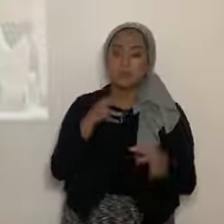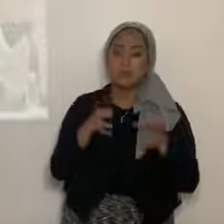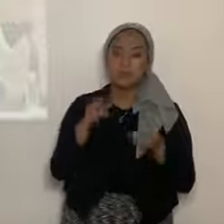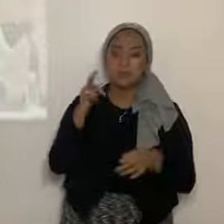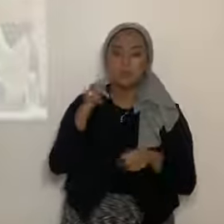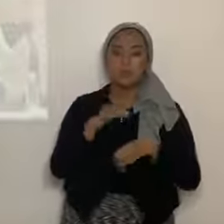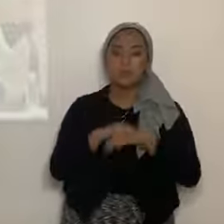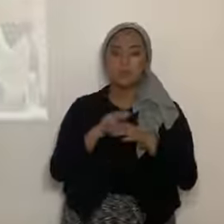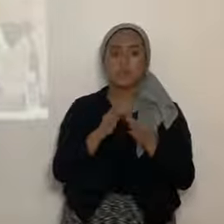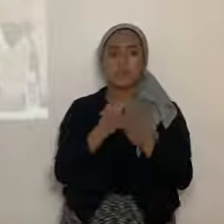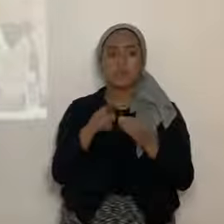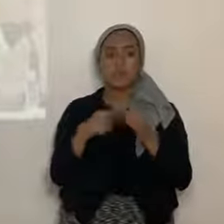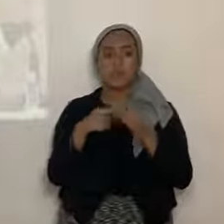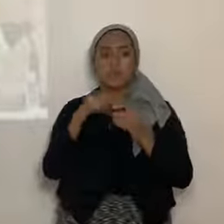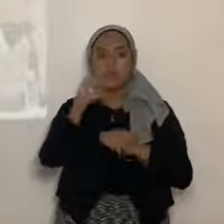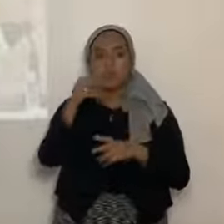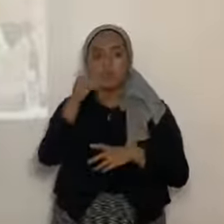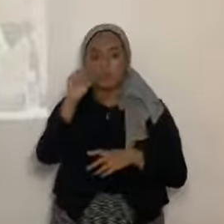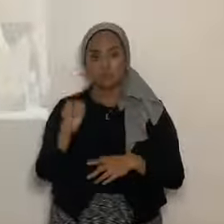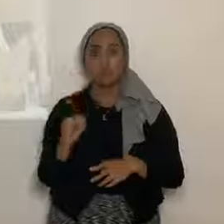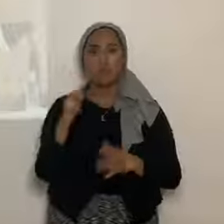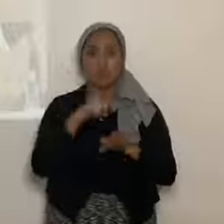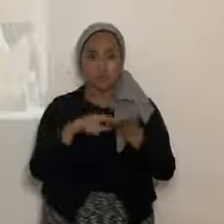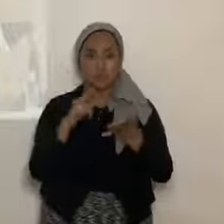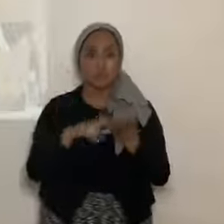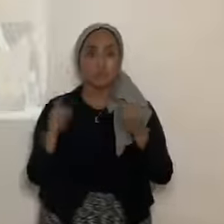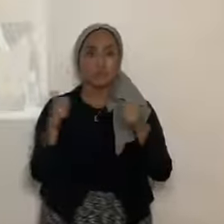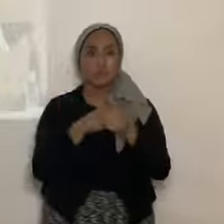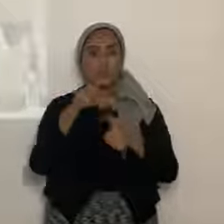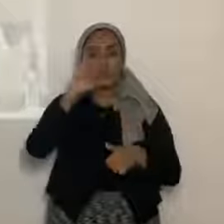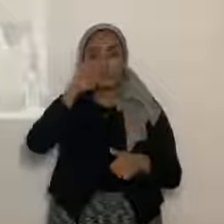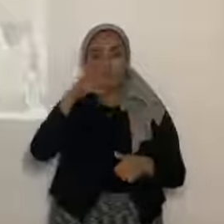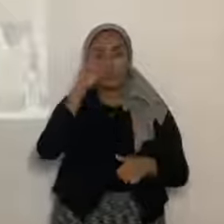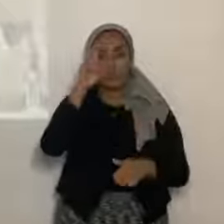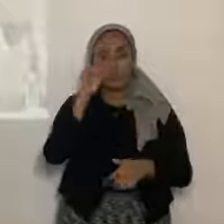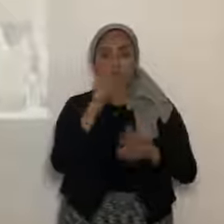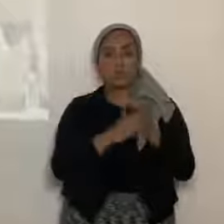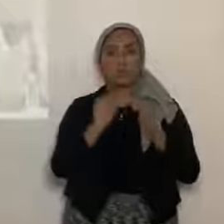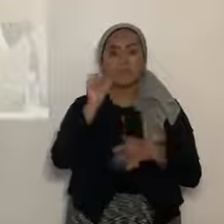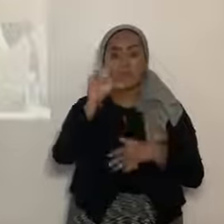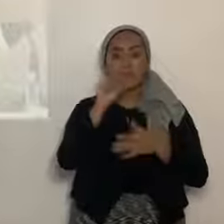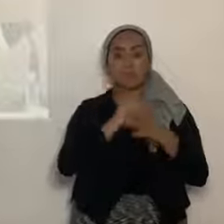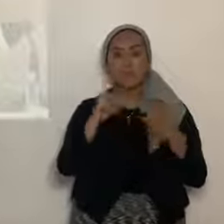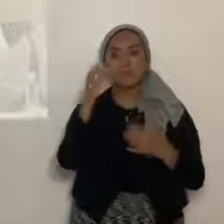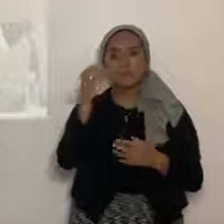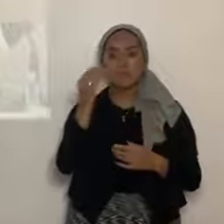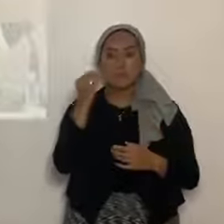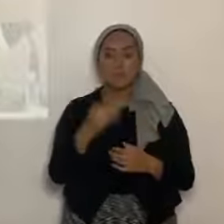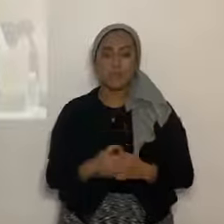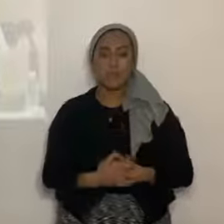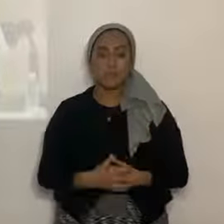cartas de Juan. Ahora, vamos a ver 1 de Juan, capítulo 3, verso 14.